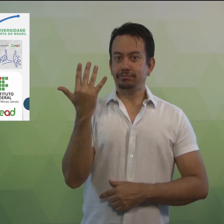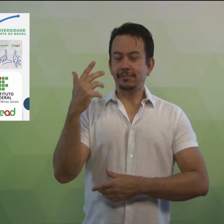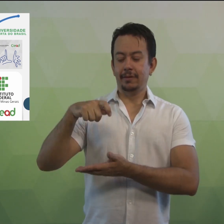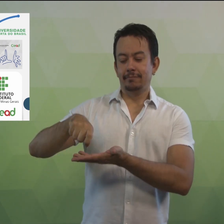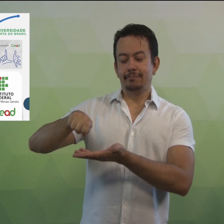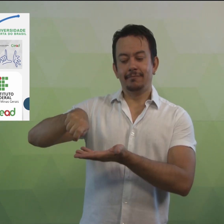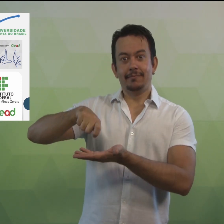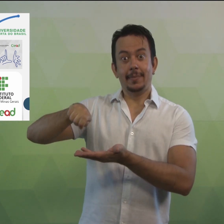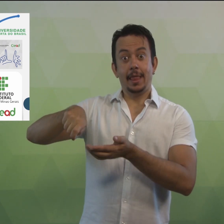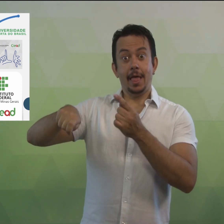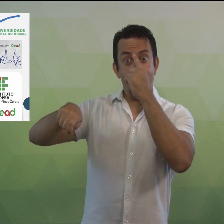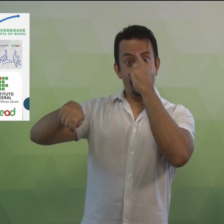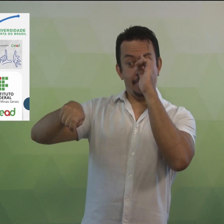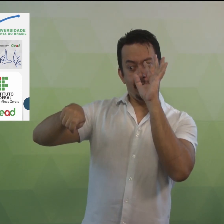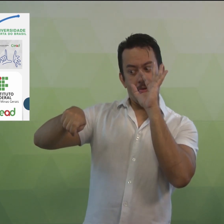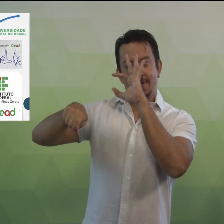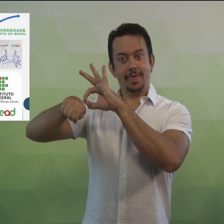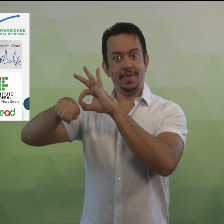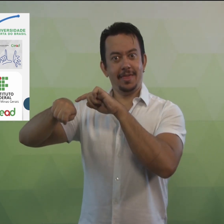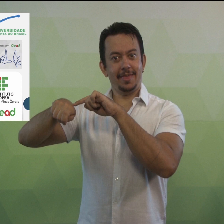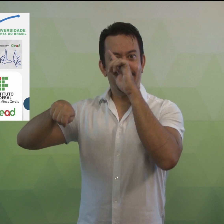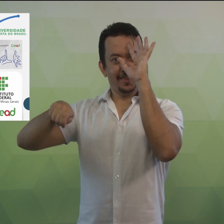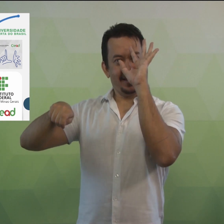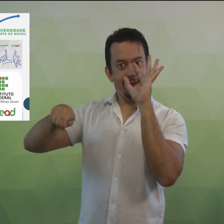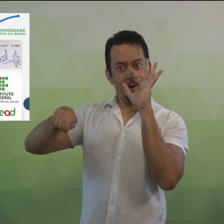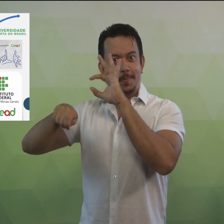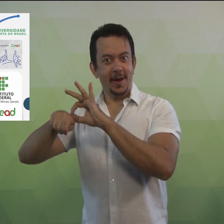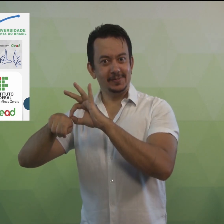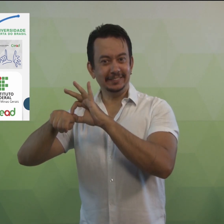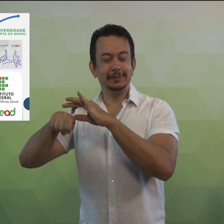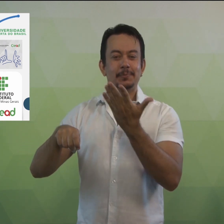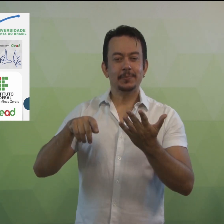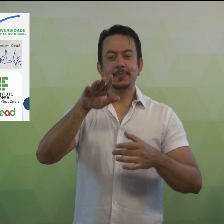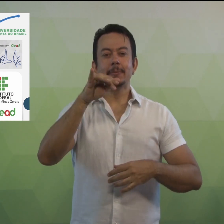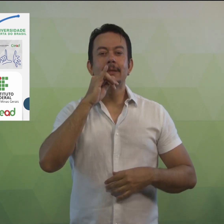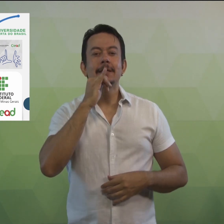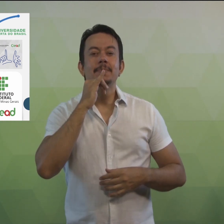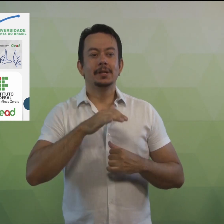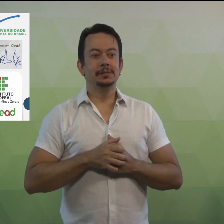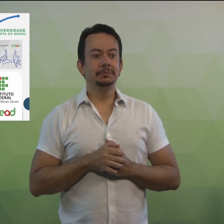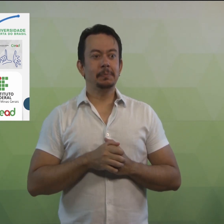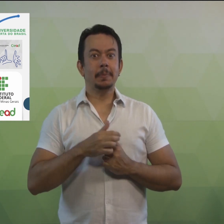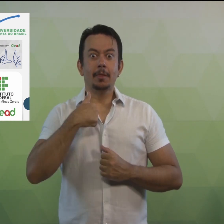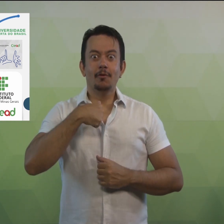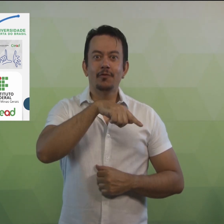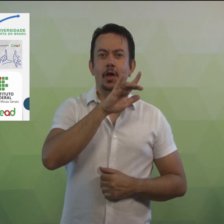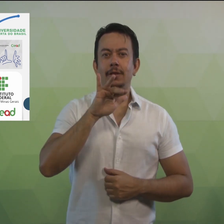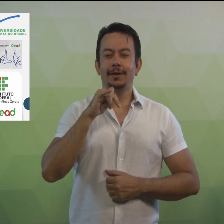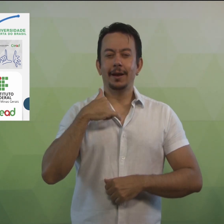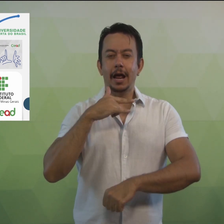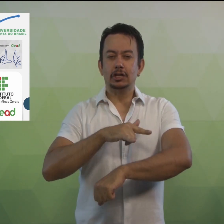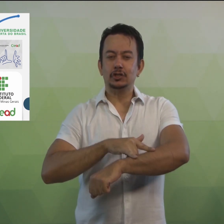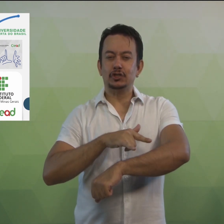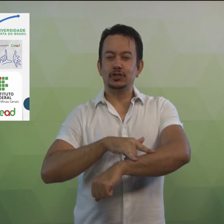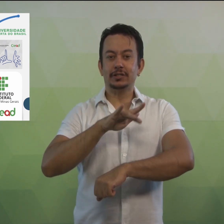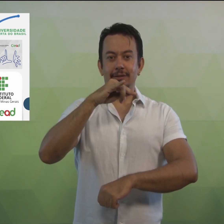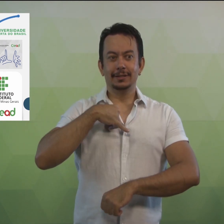nosso cérebro manda a nossa mão, por exemplo, escrever, manda um estímulo para a mão escrever e ela escreve. Um